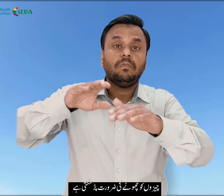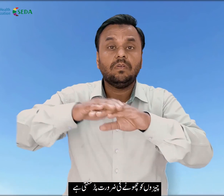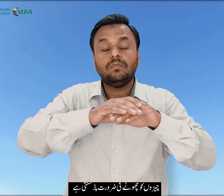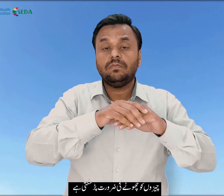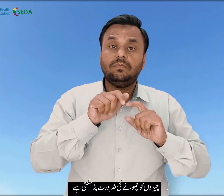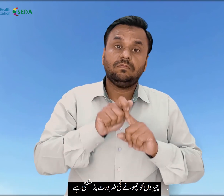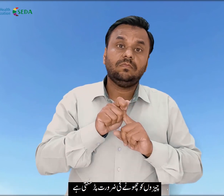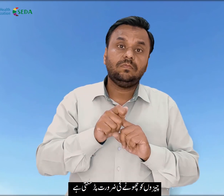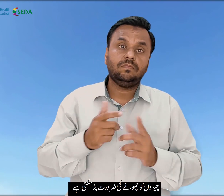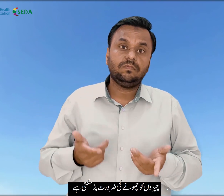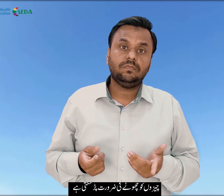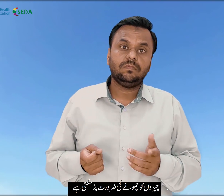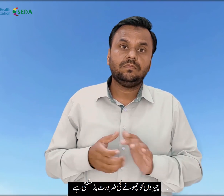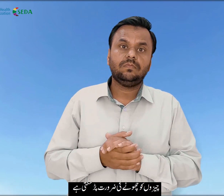ہے۔